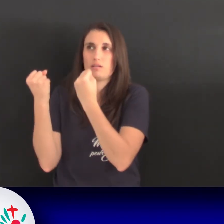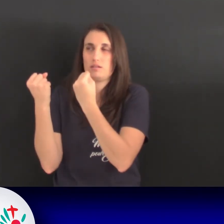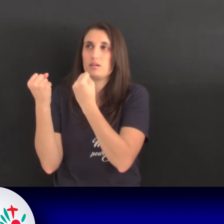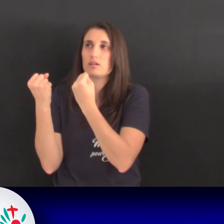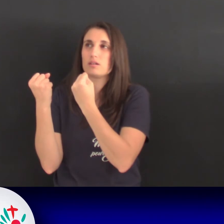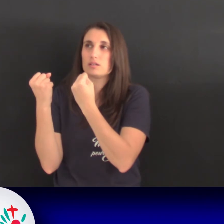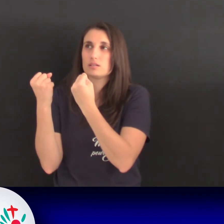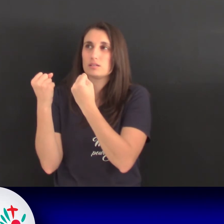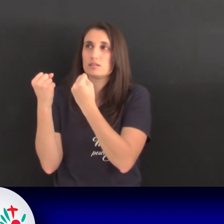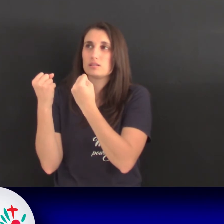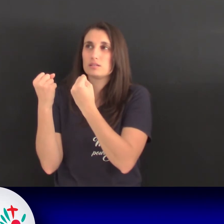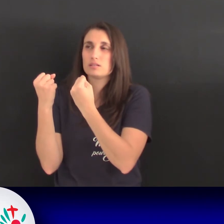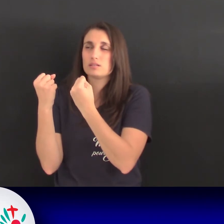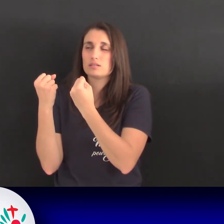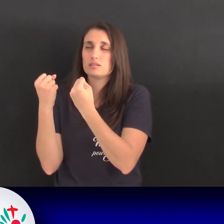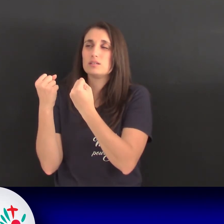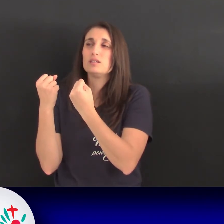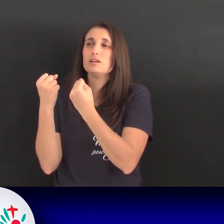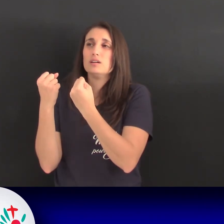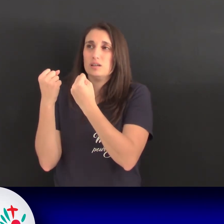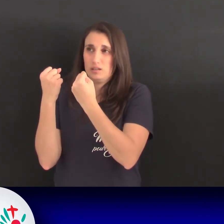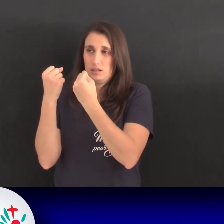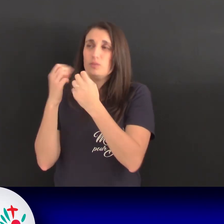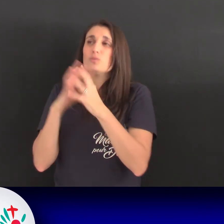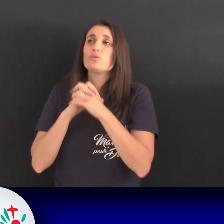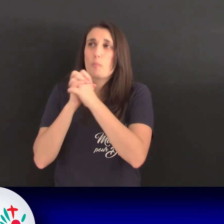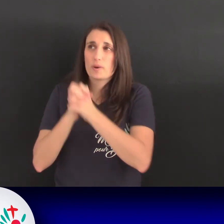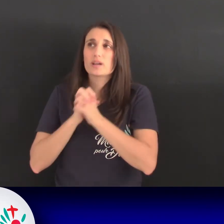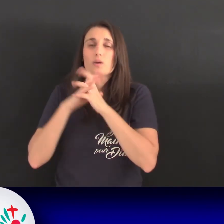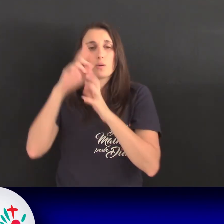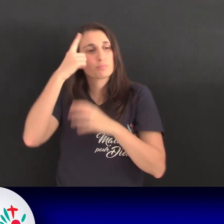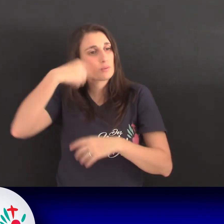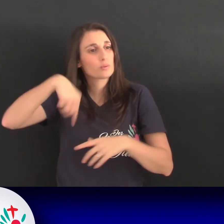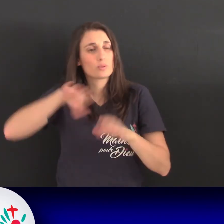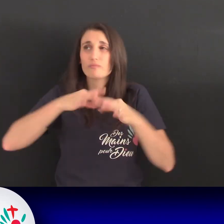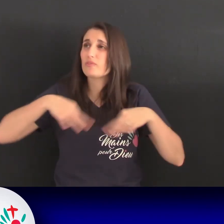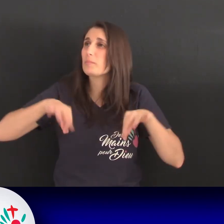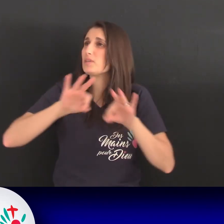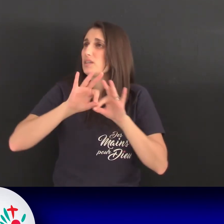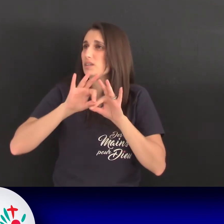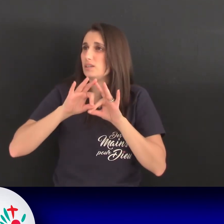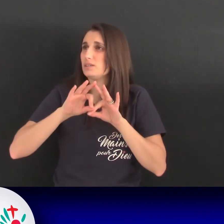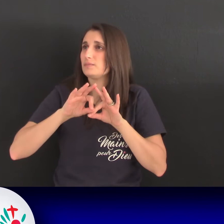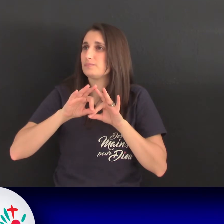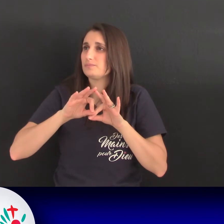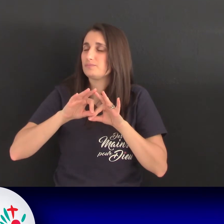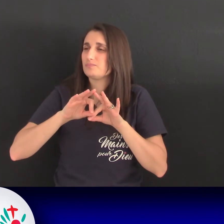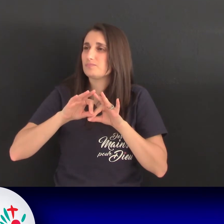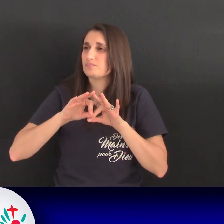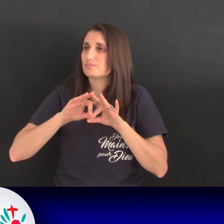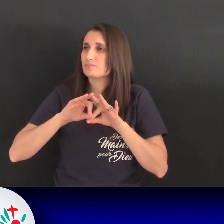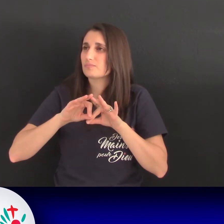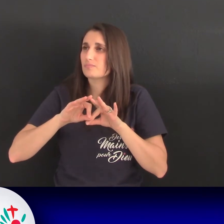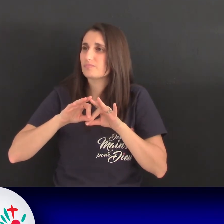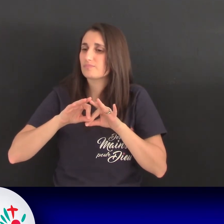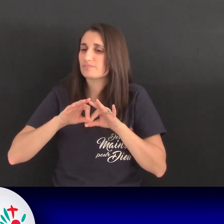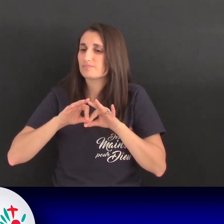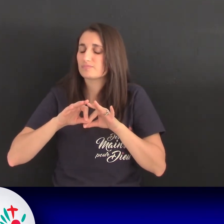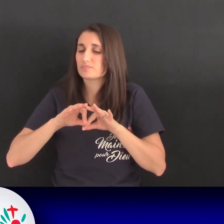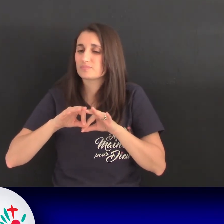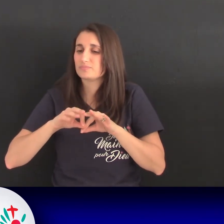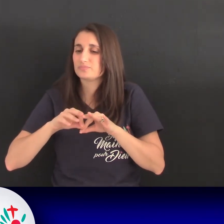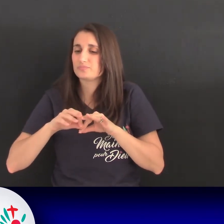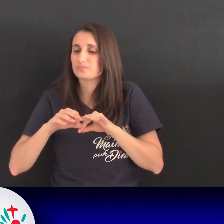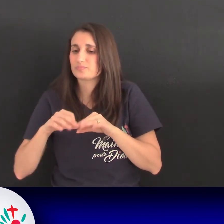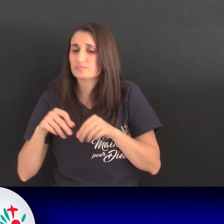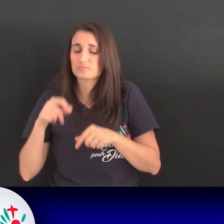Seigneur. Nous te prions pour toutes nos familles. Garde-les, Seigneur. Bénis-les, Seigneur Jésus. Nous te prions, Seigneur, pour tous ceux